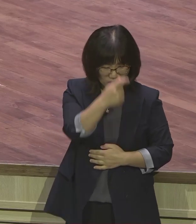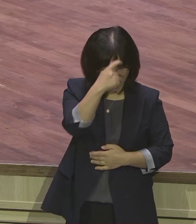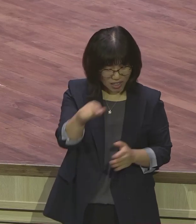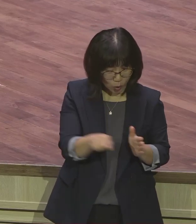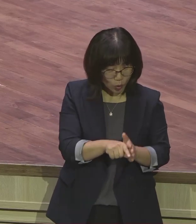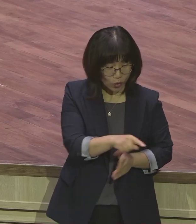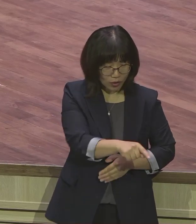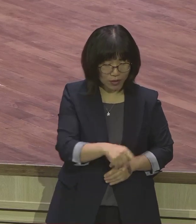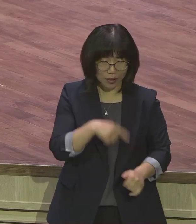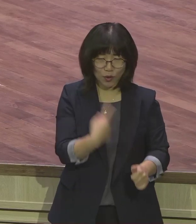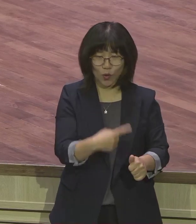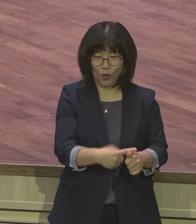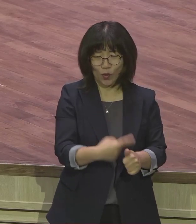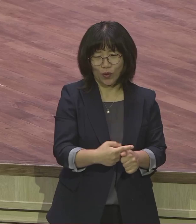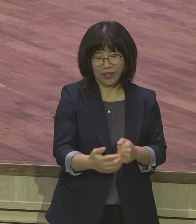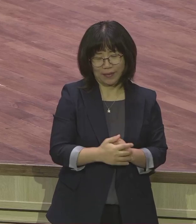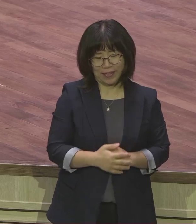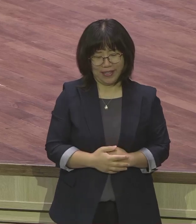요거두면 몇 배로